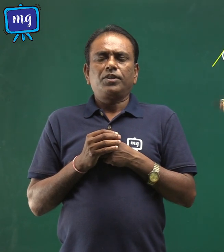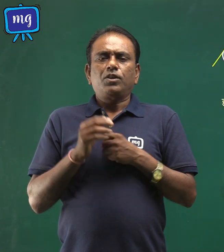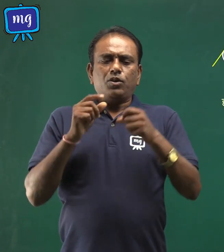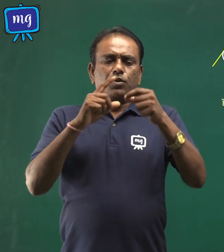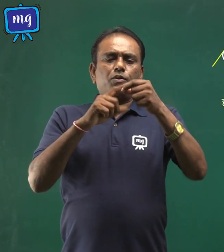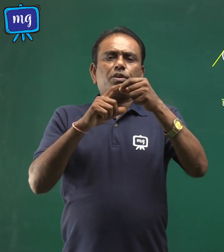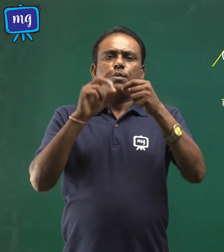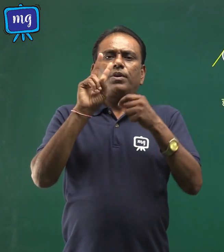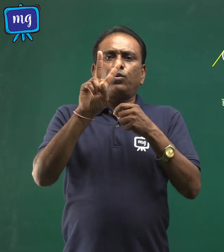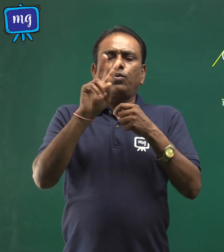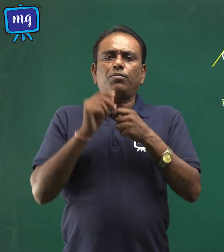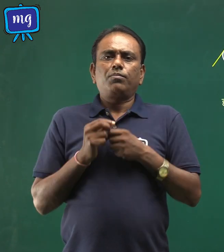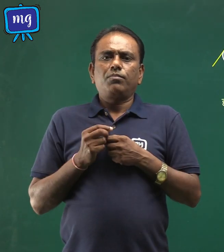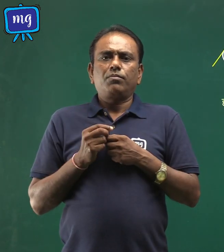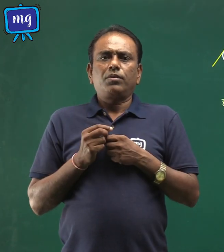दूसरा,